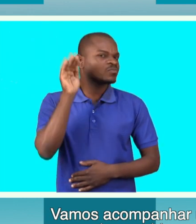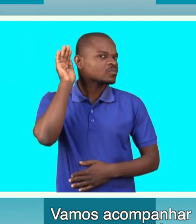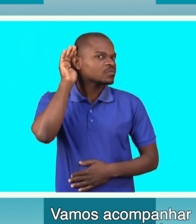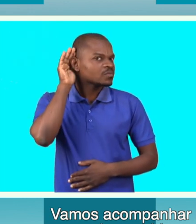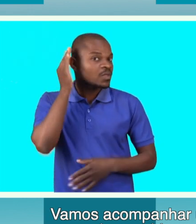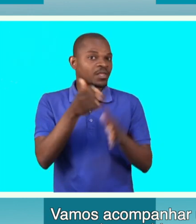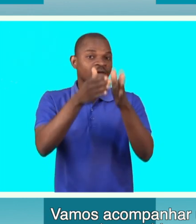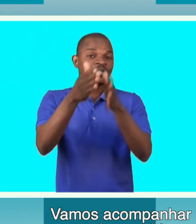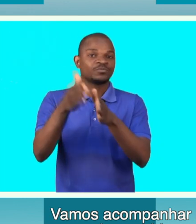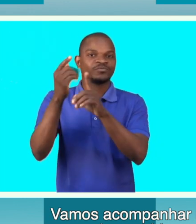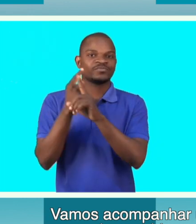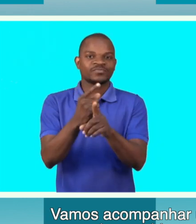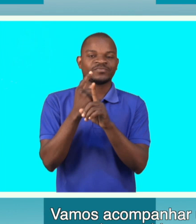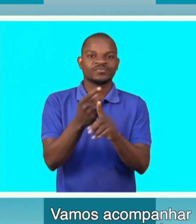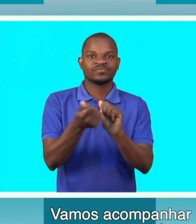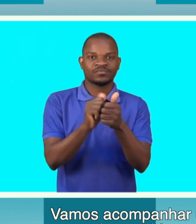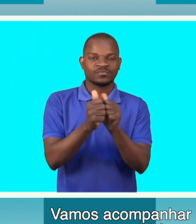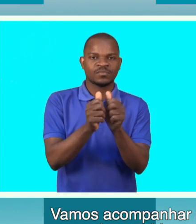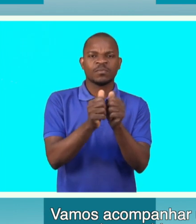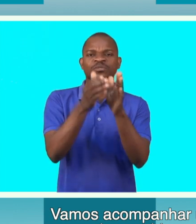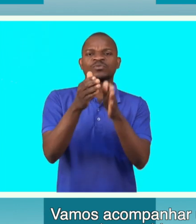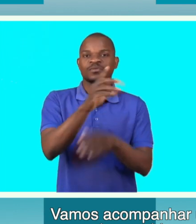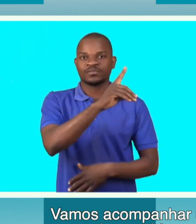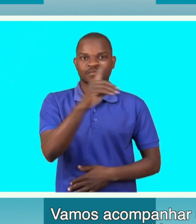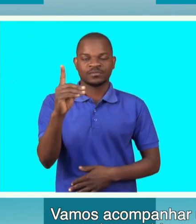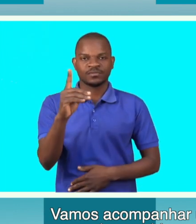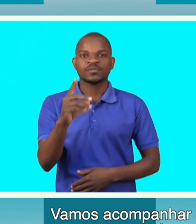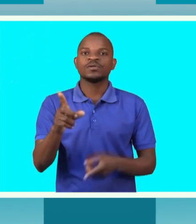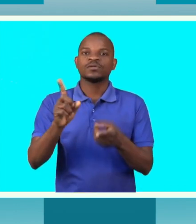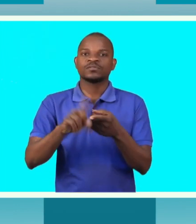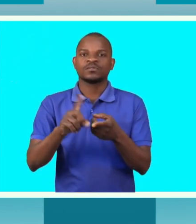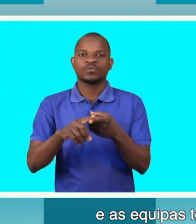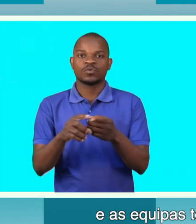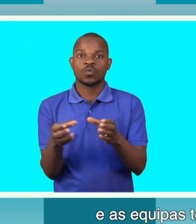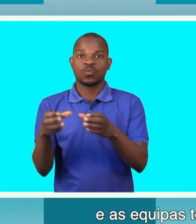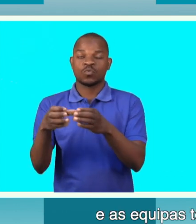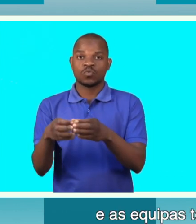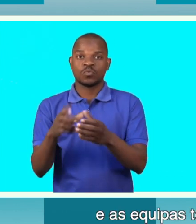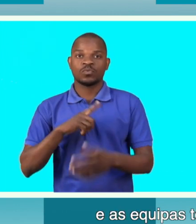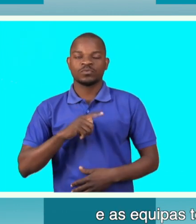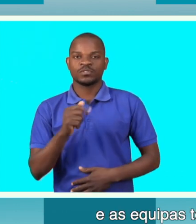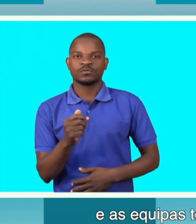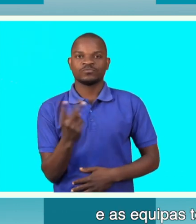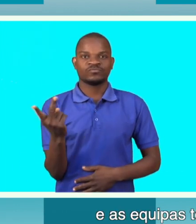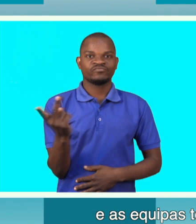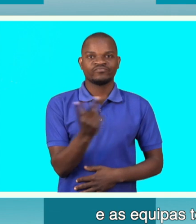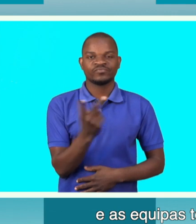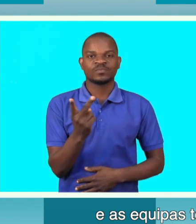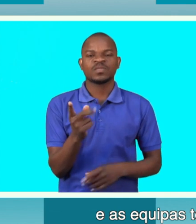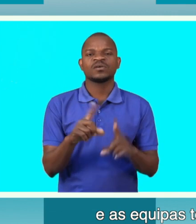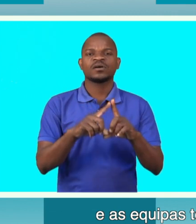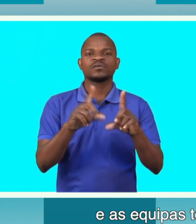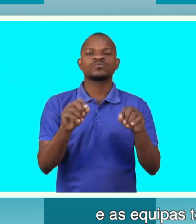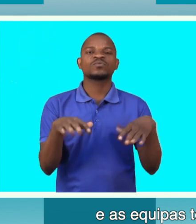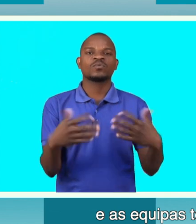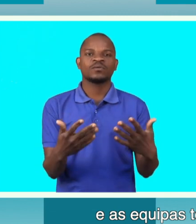perceber dos atletas, nos casos com deficiência, e também da equipa técnica, das